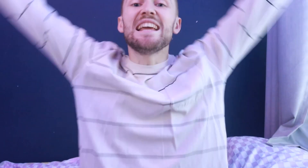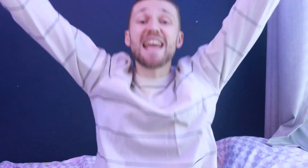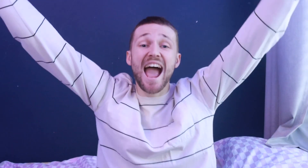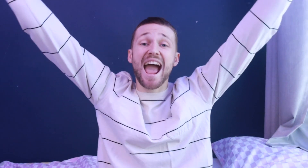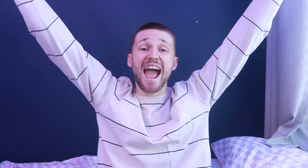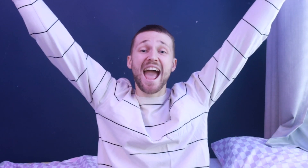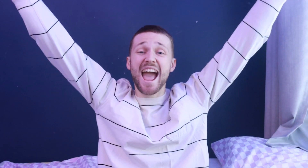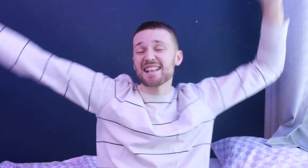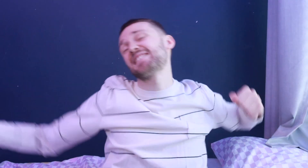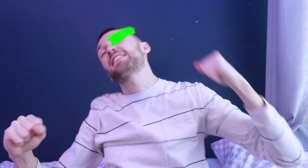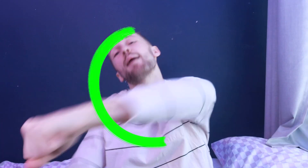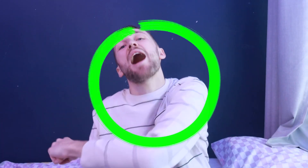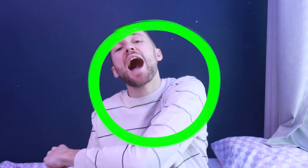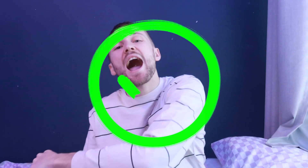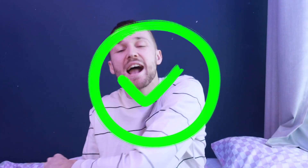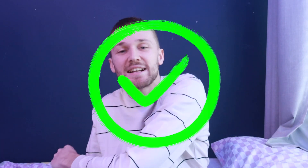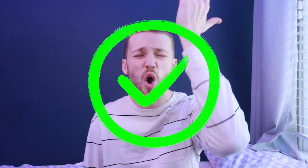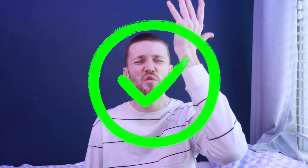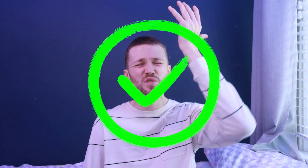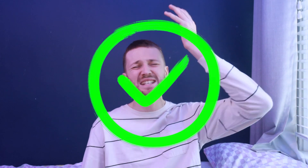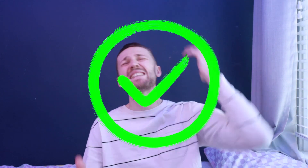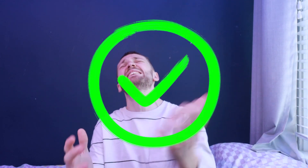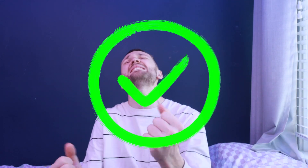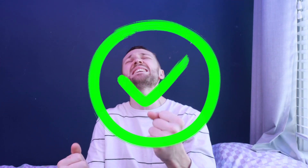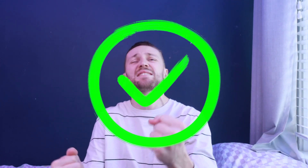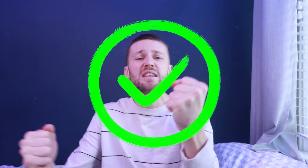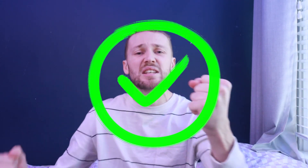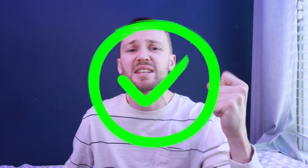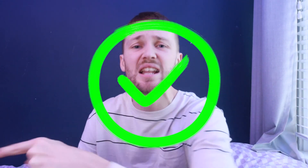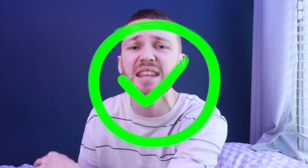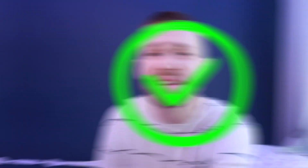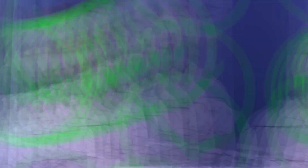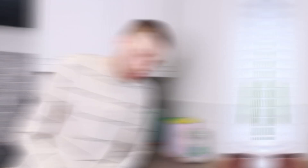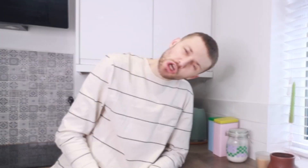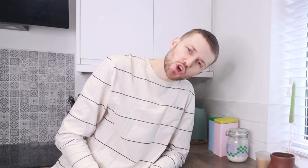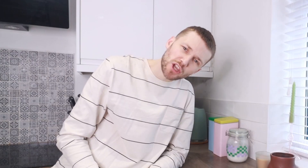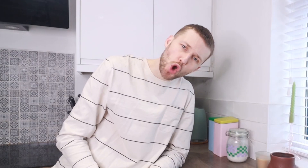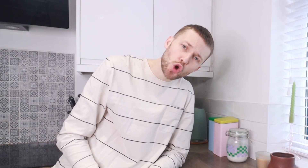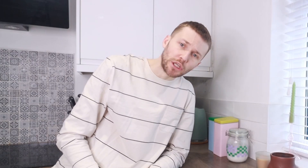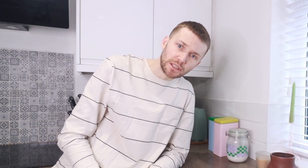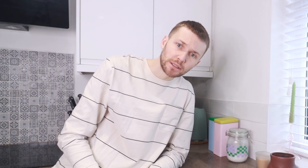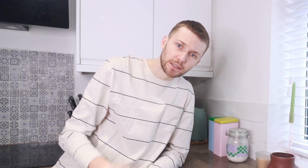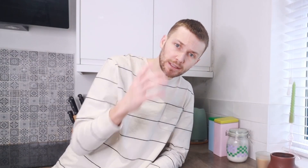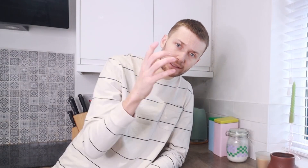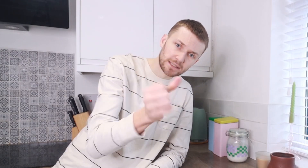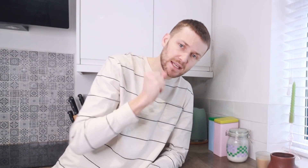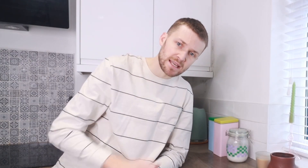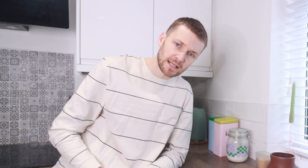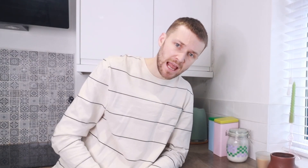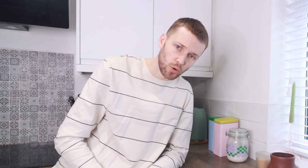S-T-U-V-W-X-Y-Z. Yes! Come on! Off a knee, yes, i'r sgil nesaf. Trio cracio oi gyda un llaw.